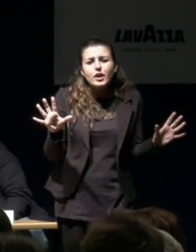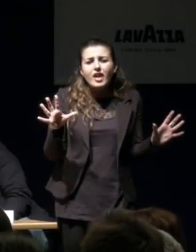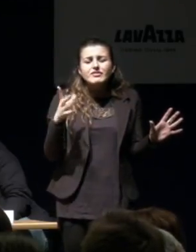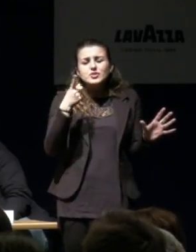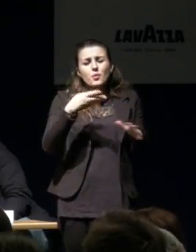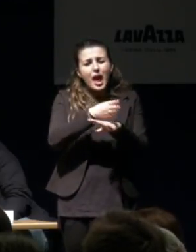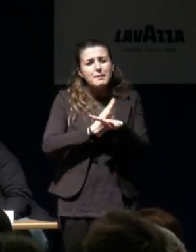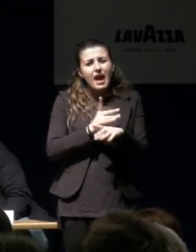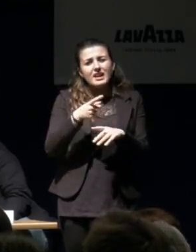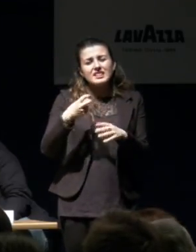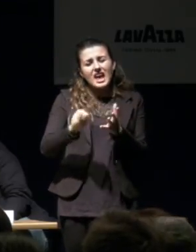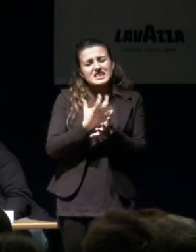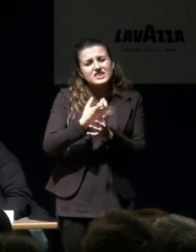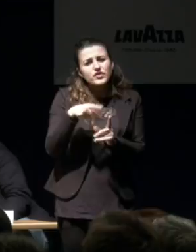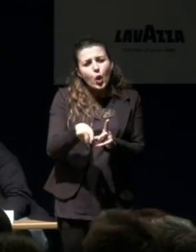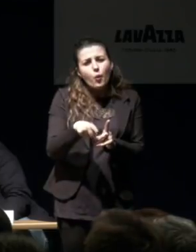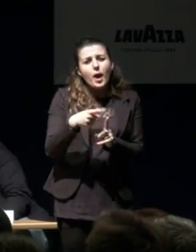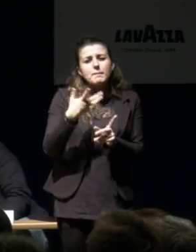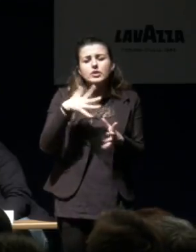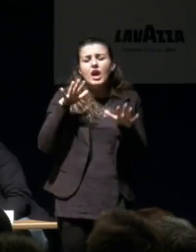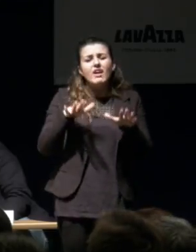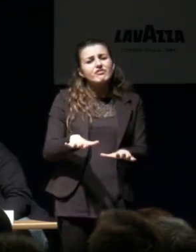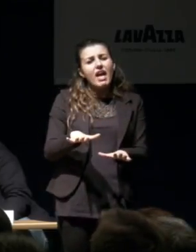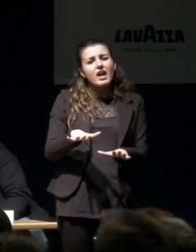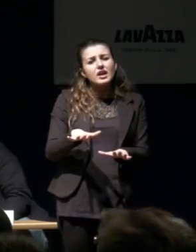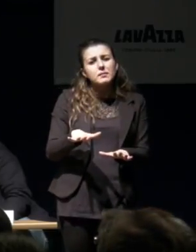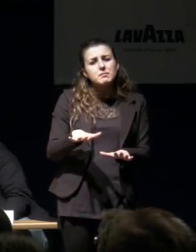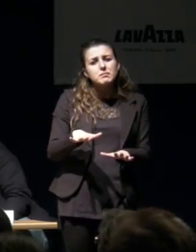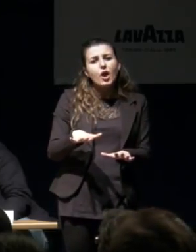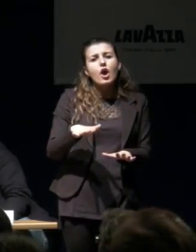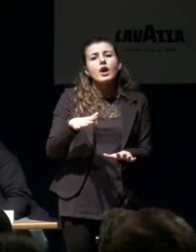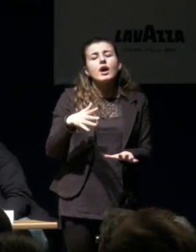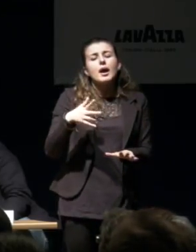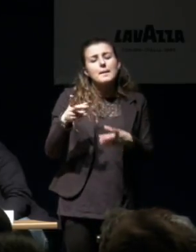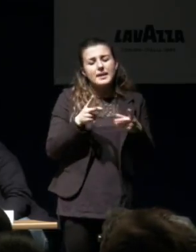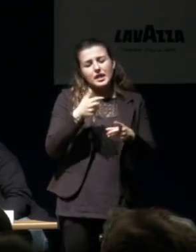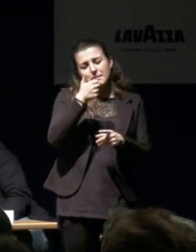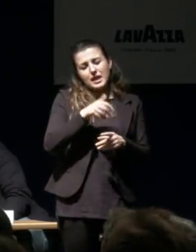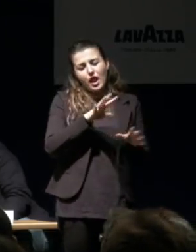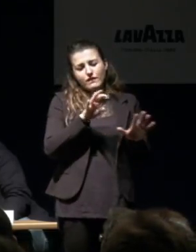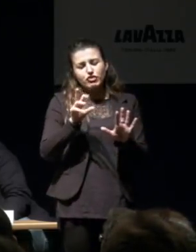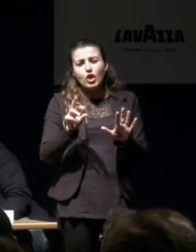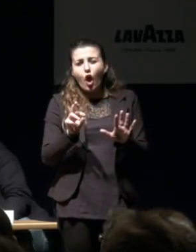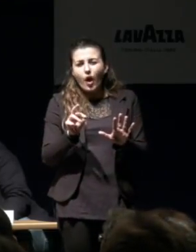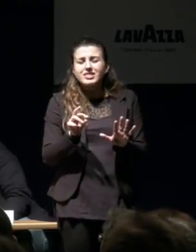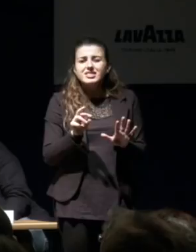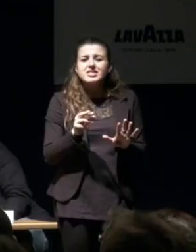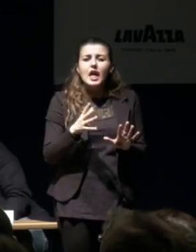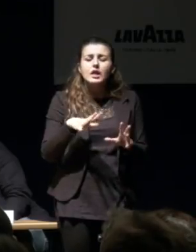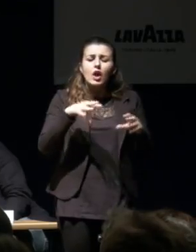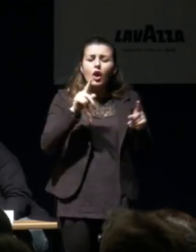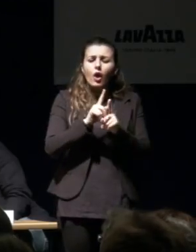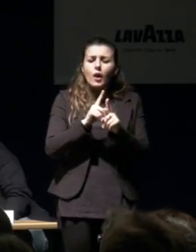fase di sviluppo si è arenata a partire dagli anni ottanta grosso modo ha vissuto il